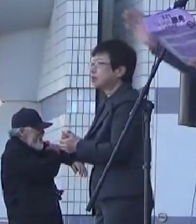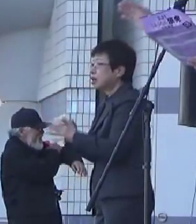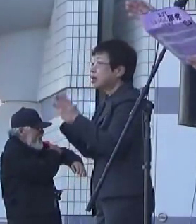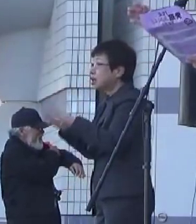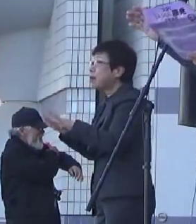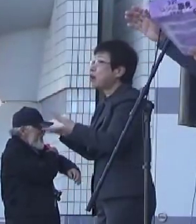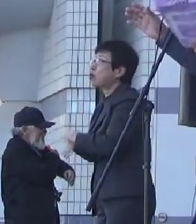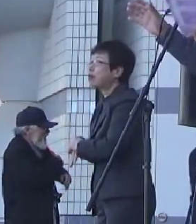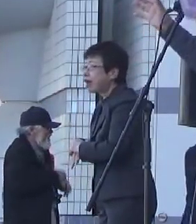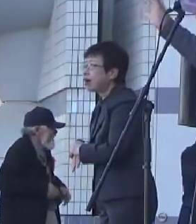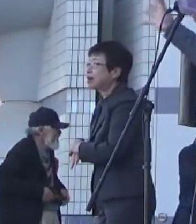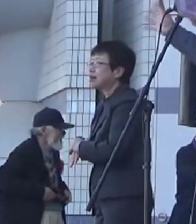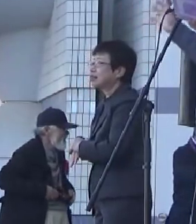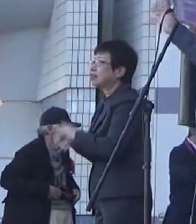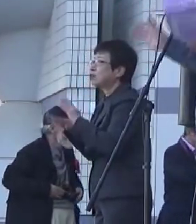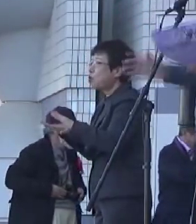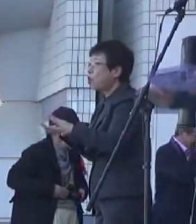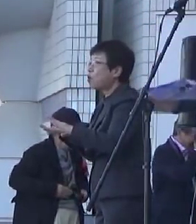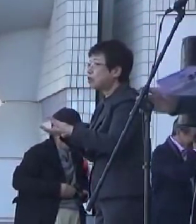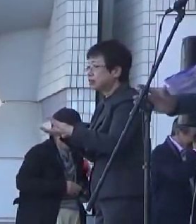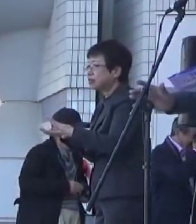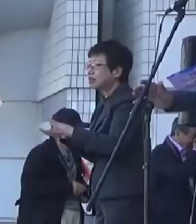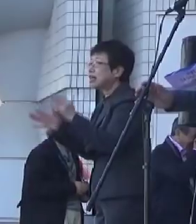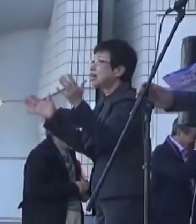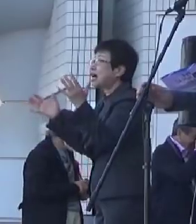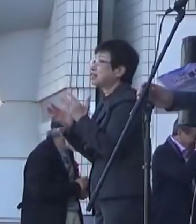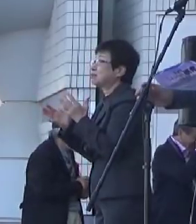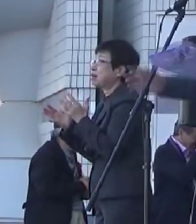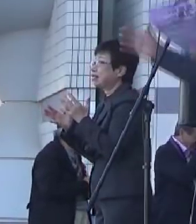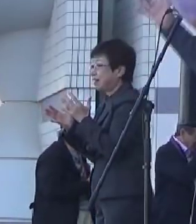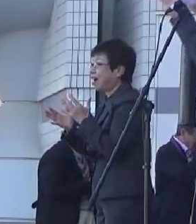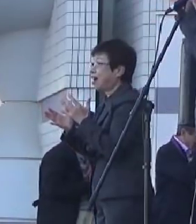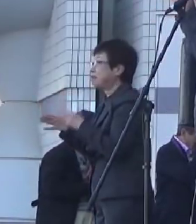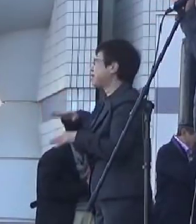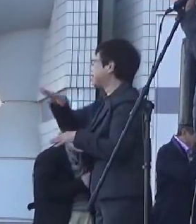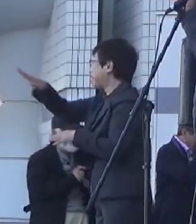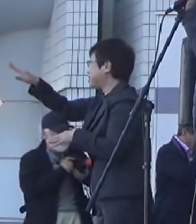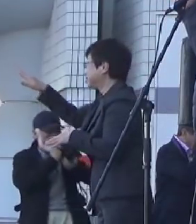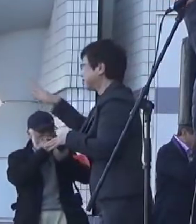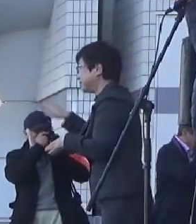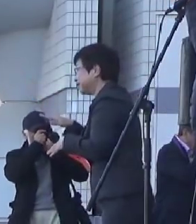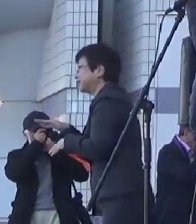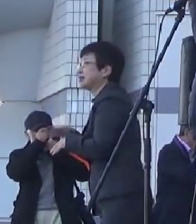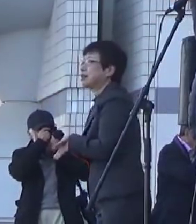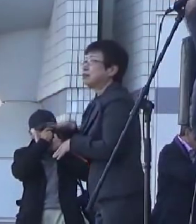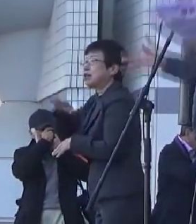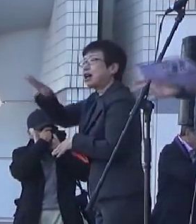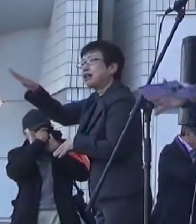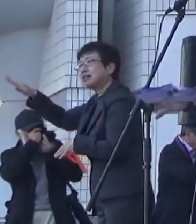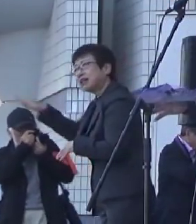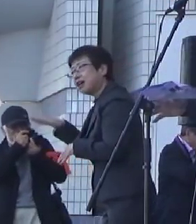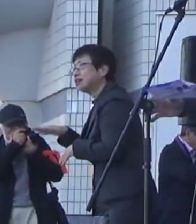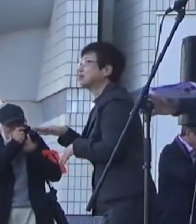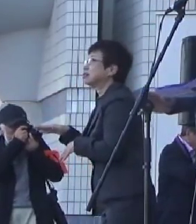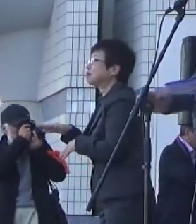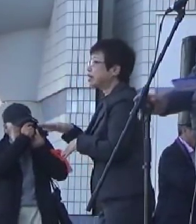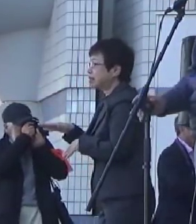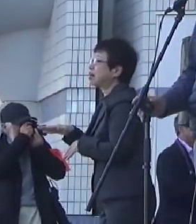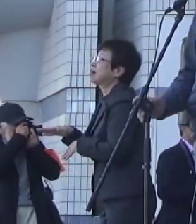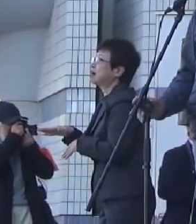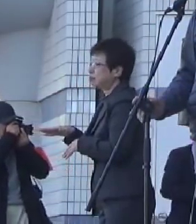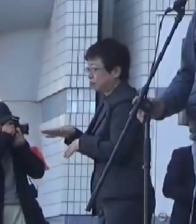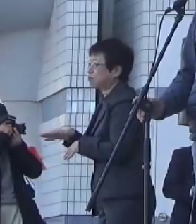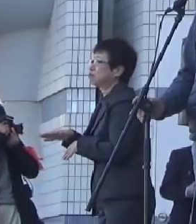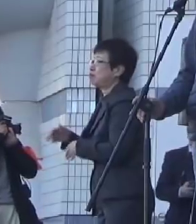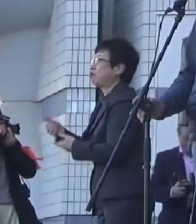今ここで、ここに一番に集まったこの皆さん全てが主権者ではありません